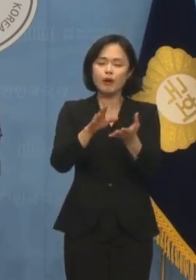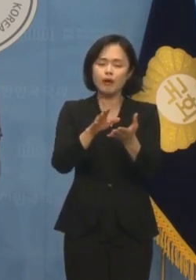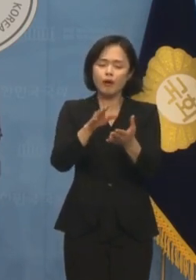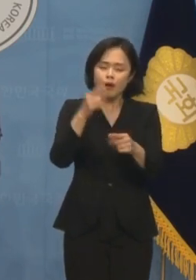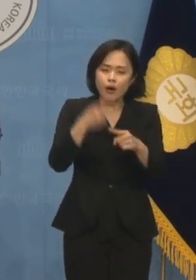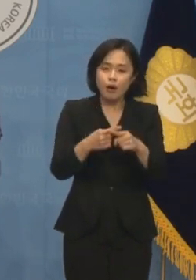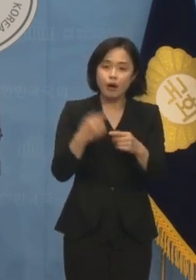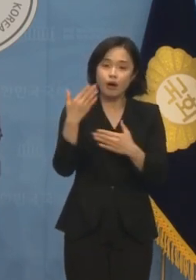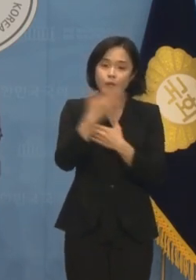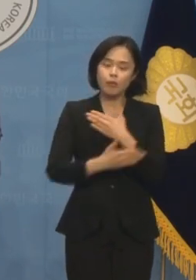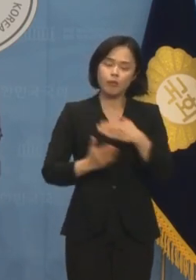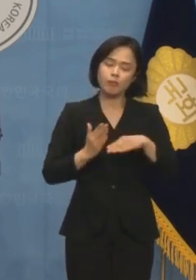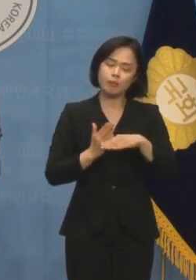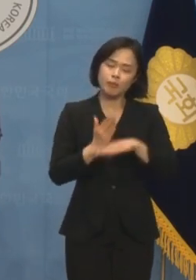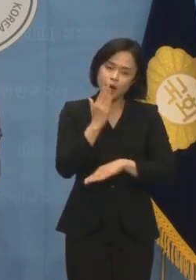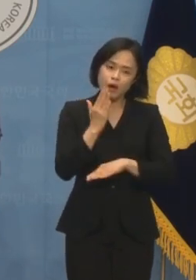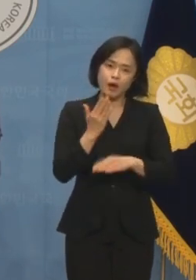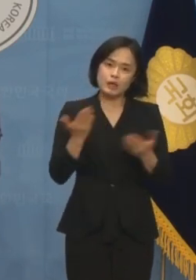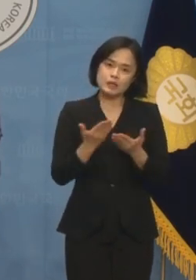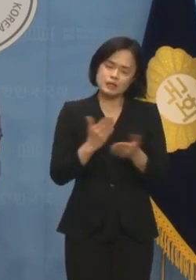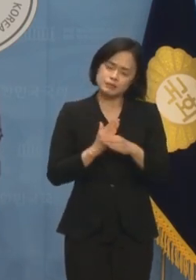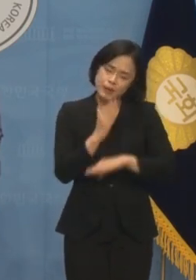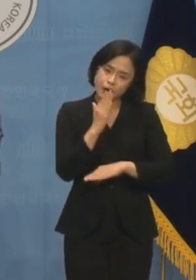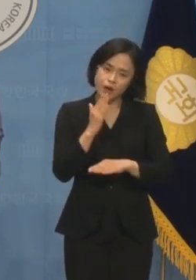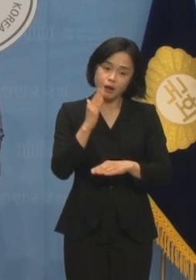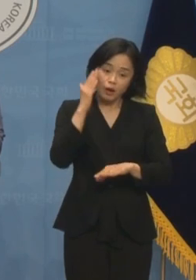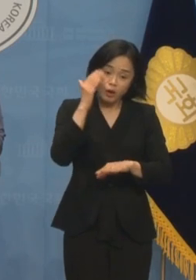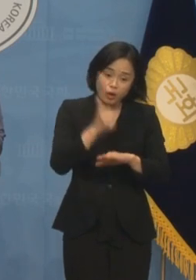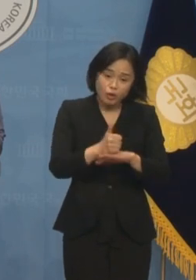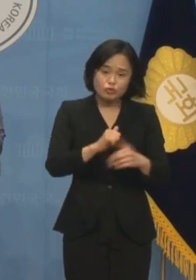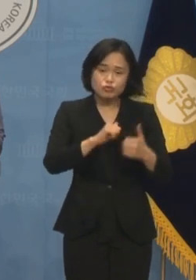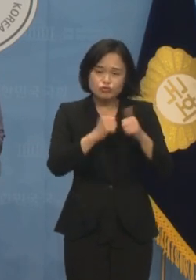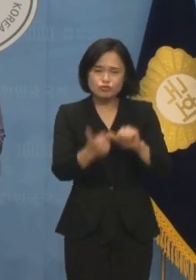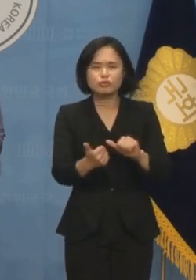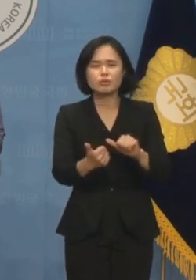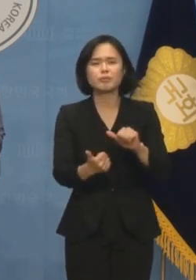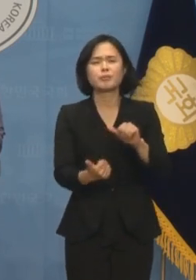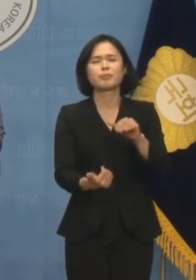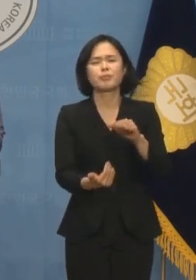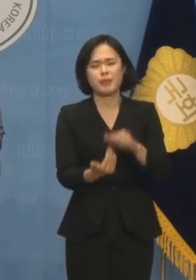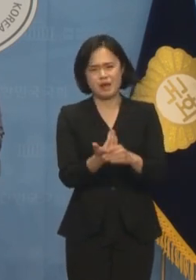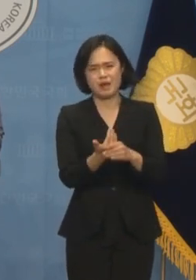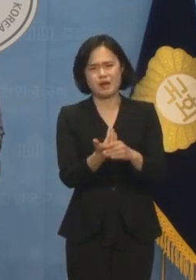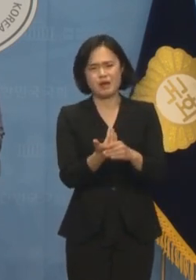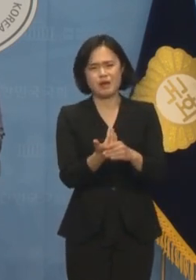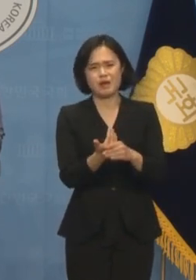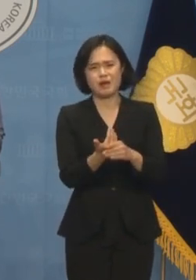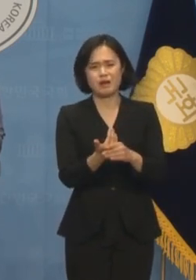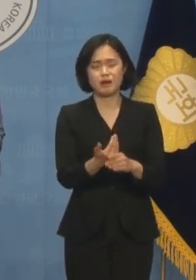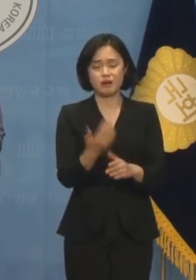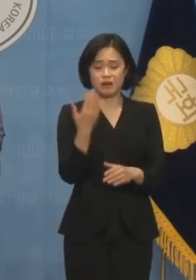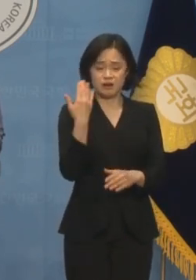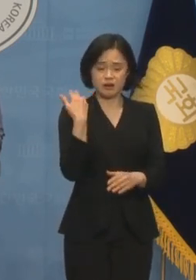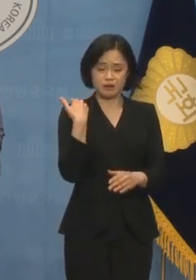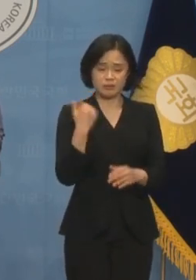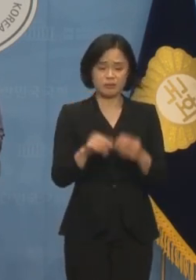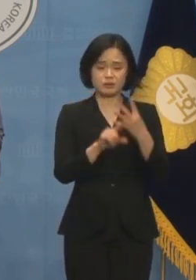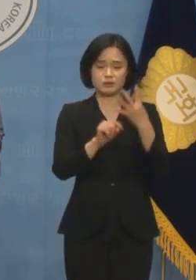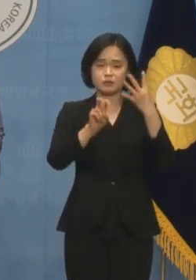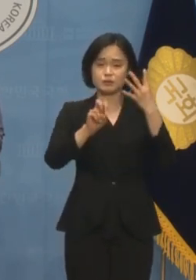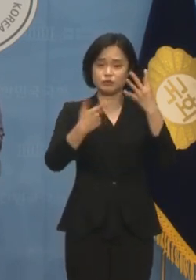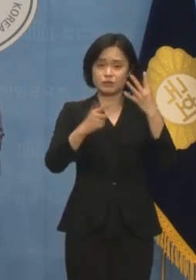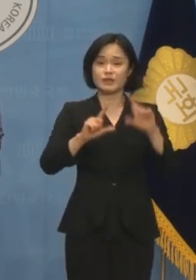동료들은 과중한 업무에 시달린 것이 죽음으로 이어졌다고 호소하고 있습니다. 지난달 26일에는